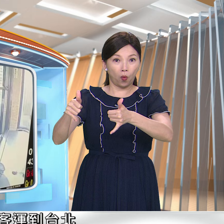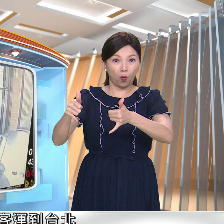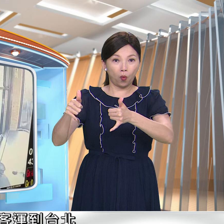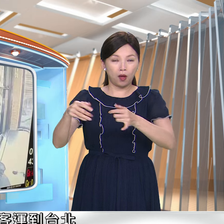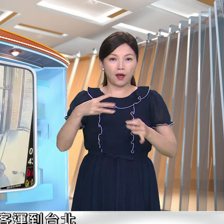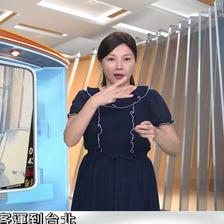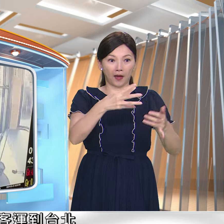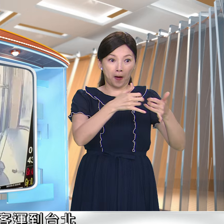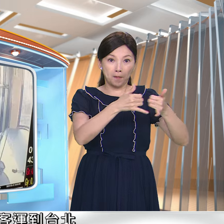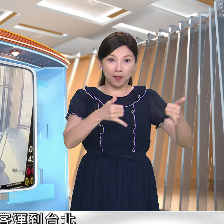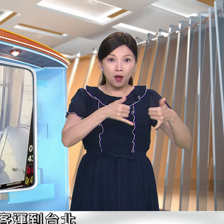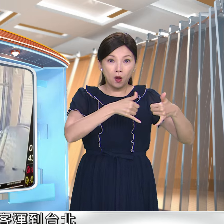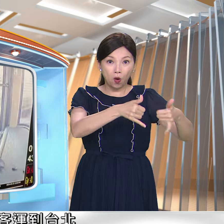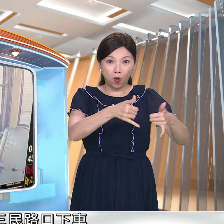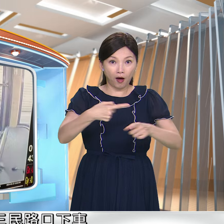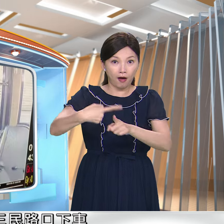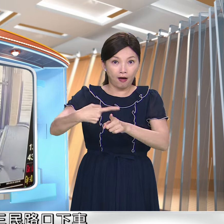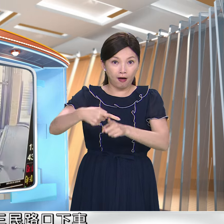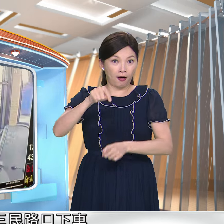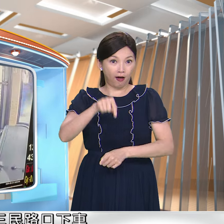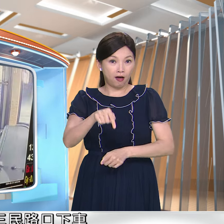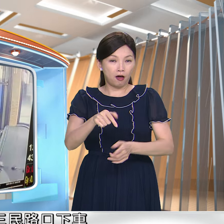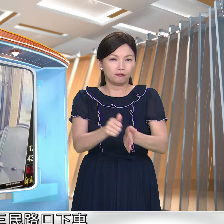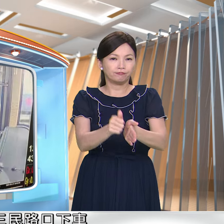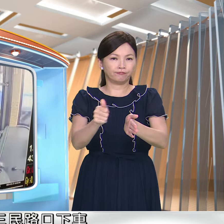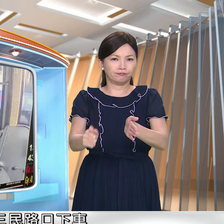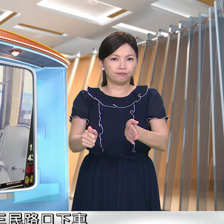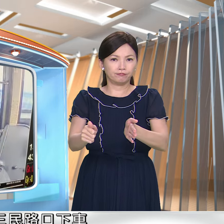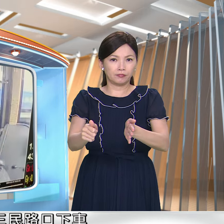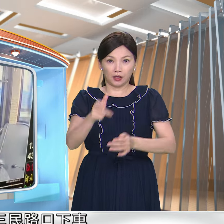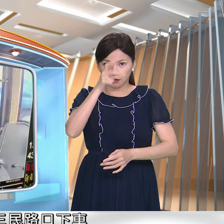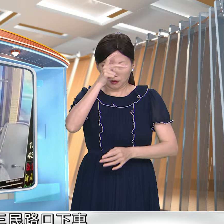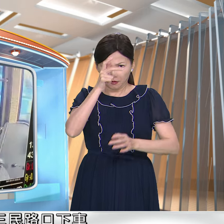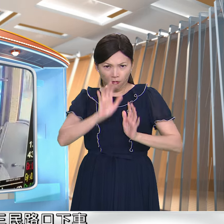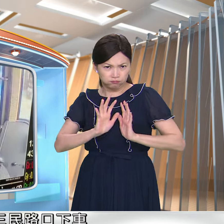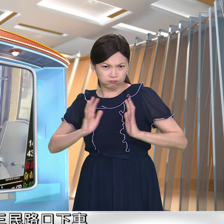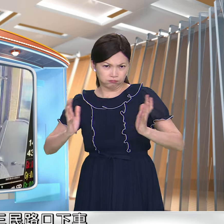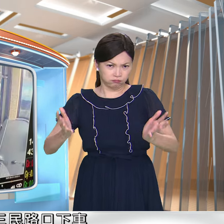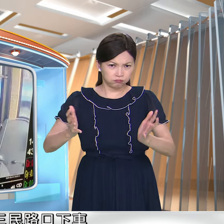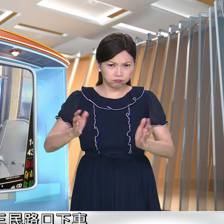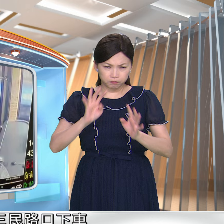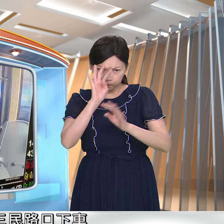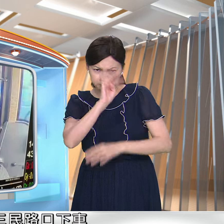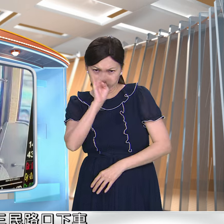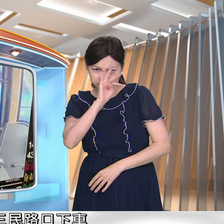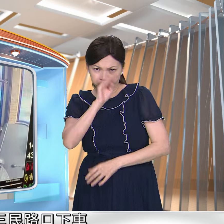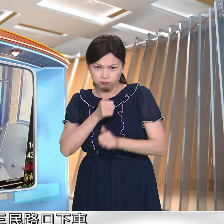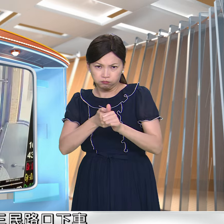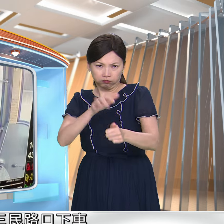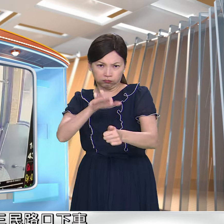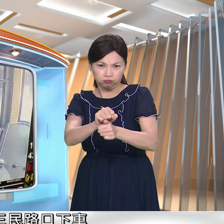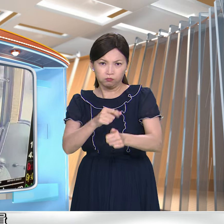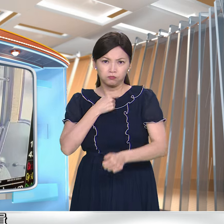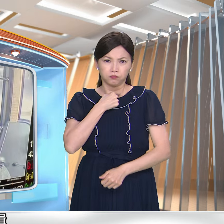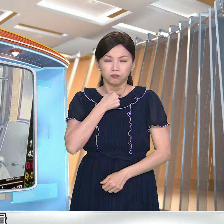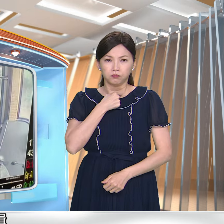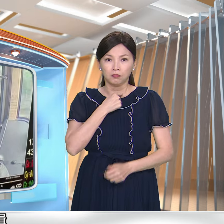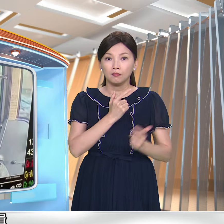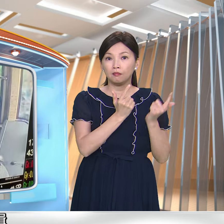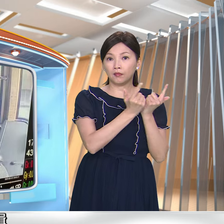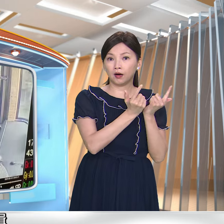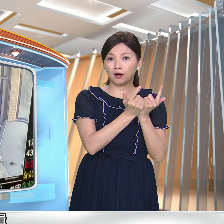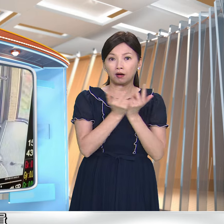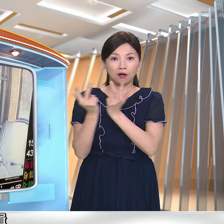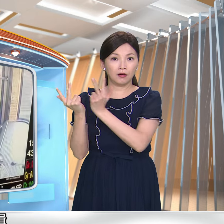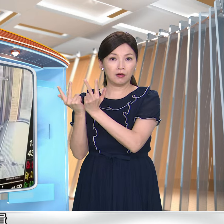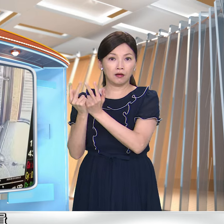搭客运到台北，并在南京东路3名路口下车，警方正全力接